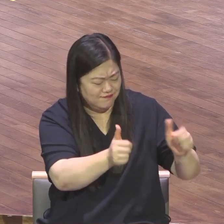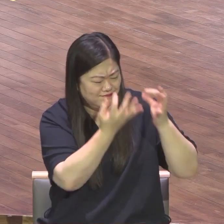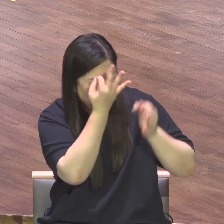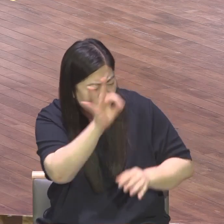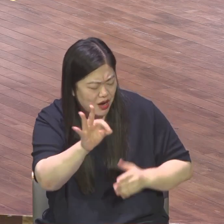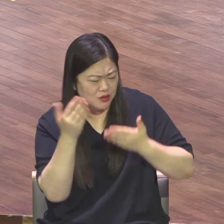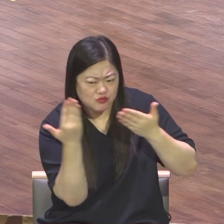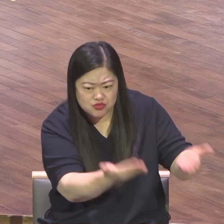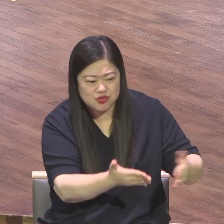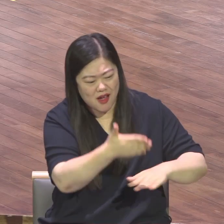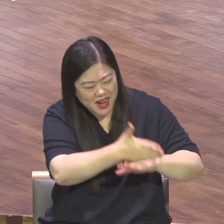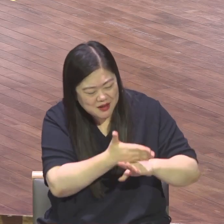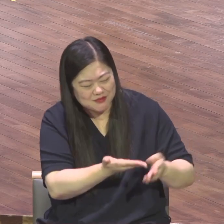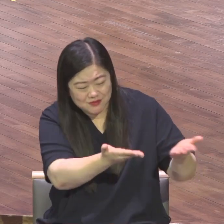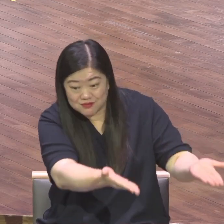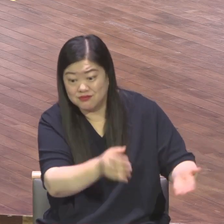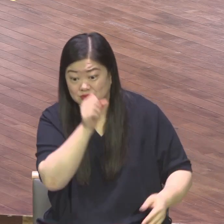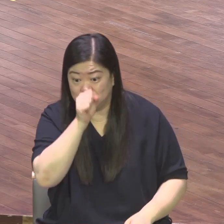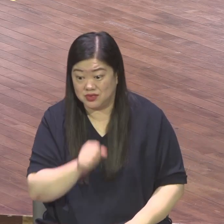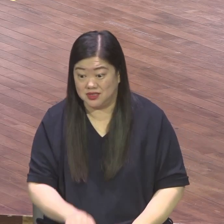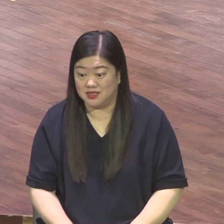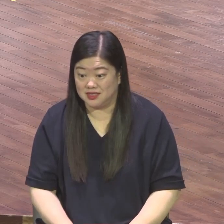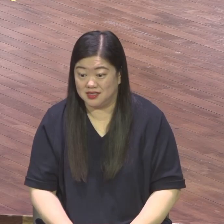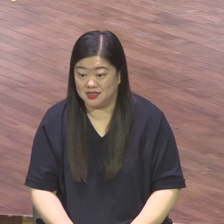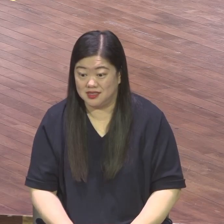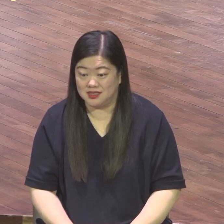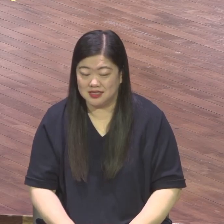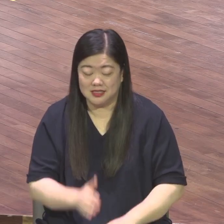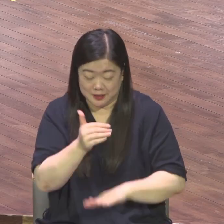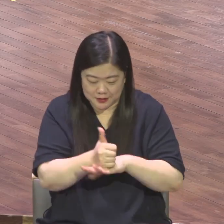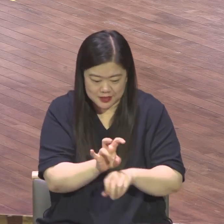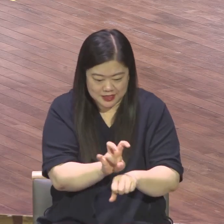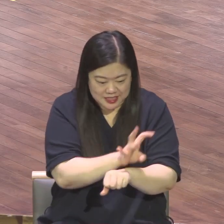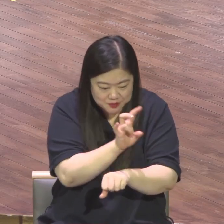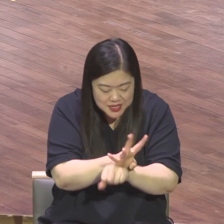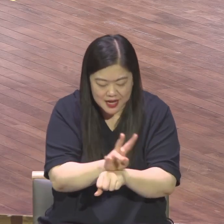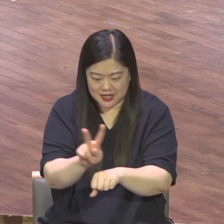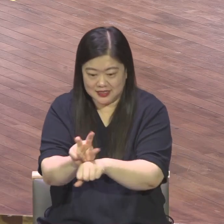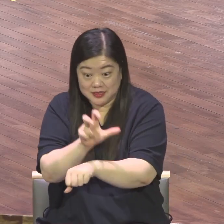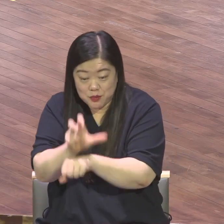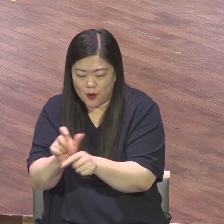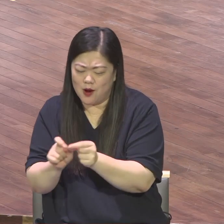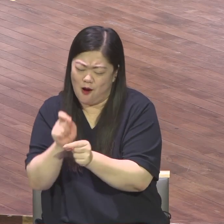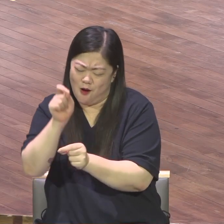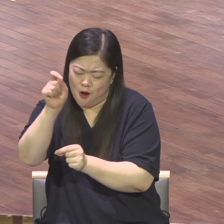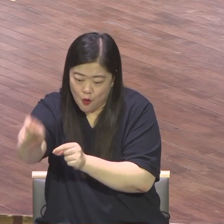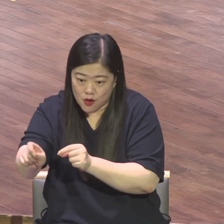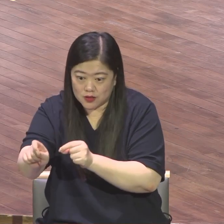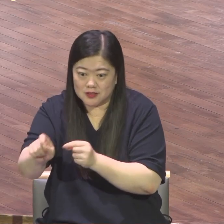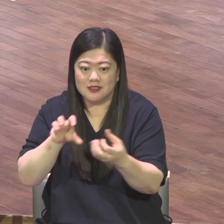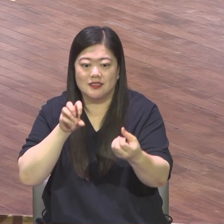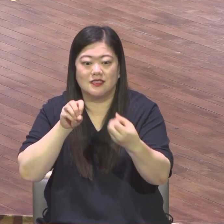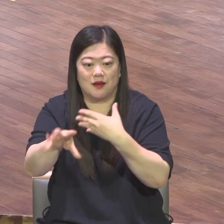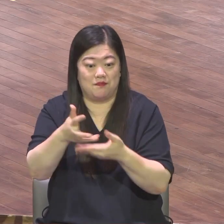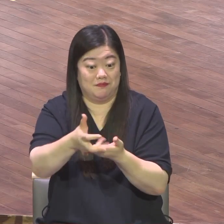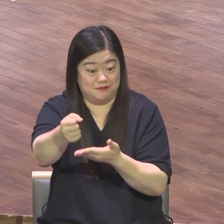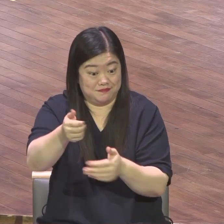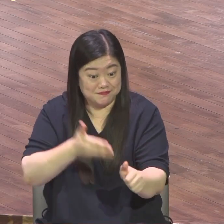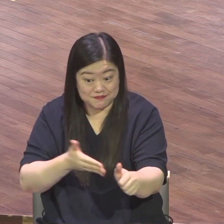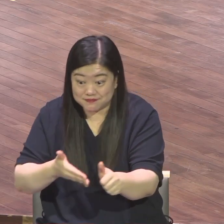감사하고. 그래서 여러분 24, 25 영혼의 인생 작품 남기시기를 주님으로 축복합니다.